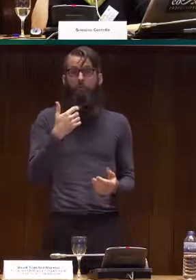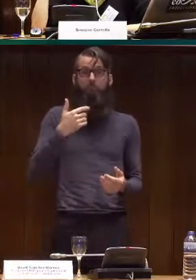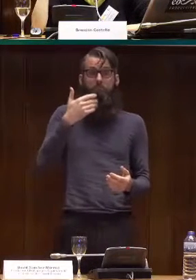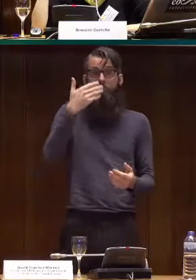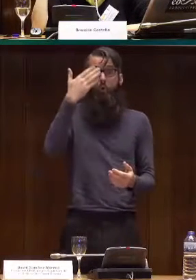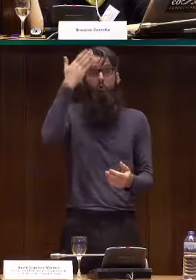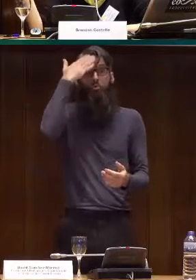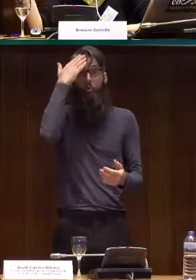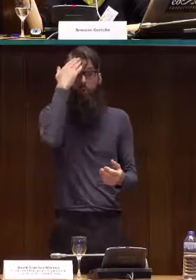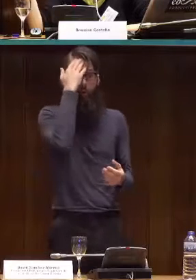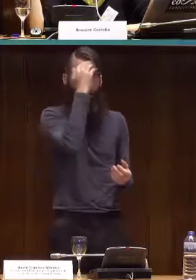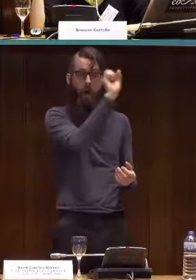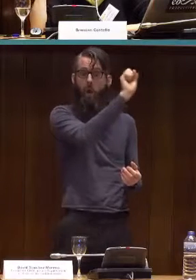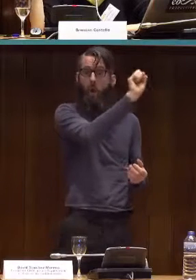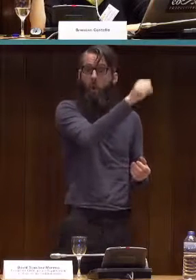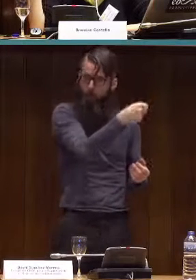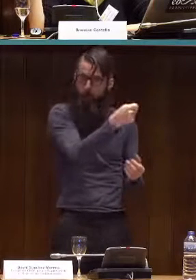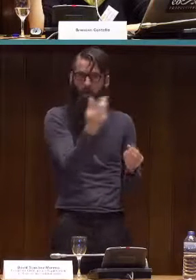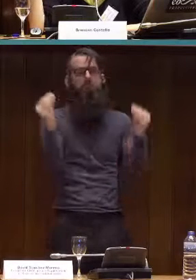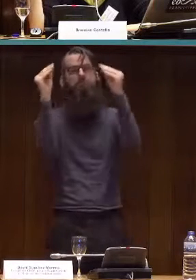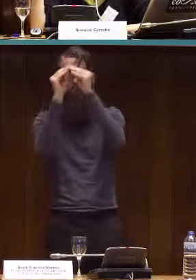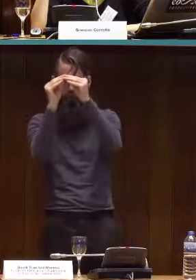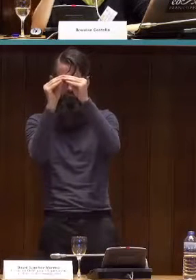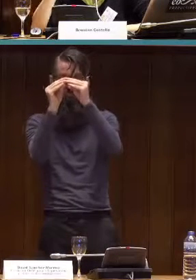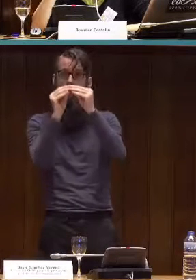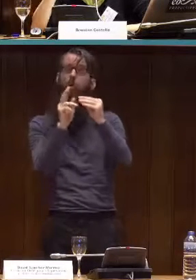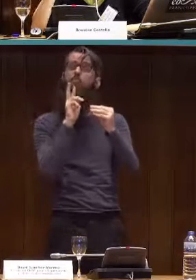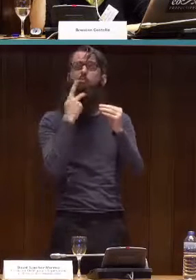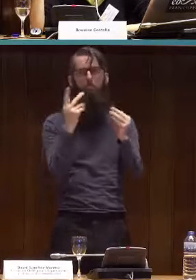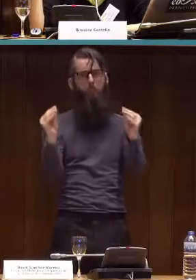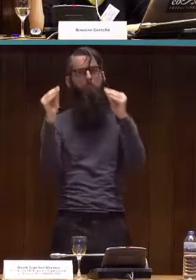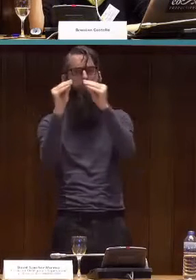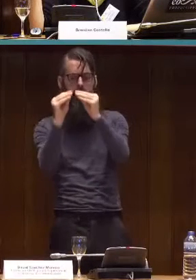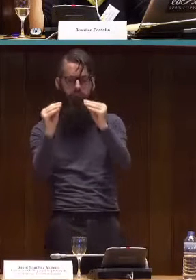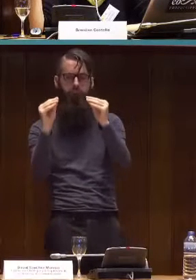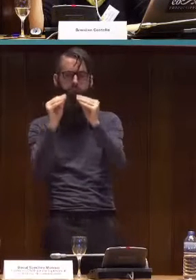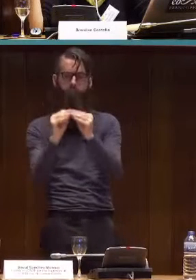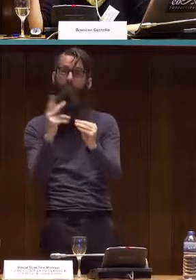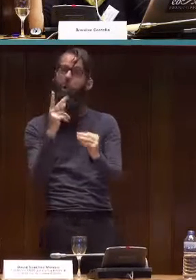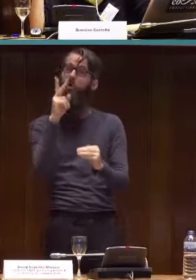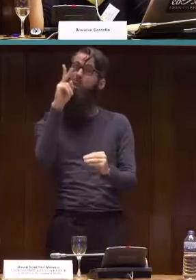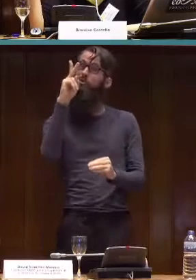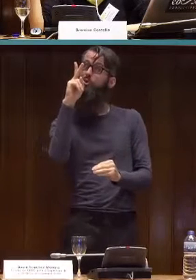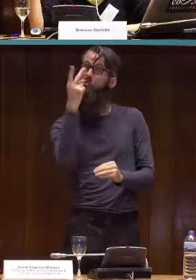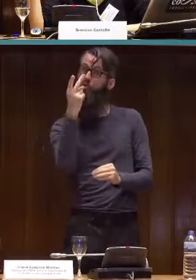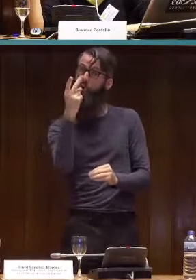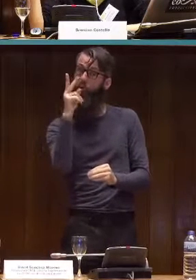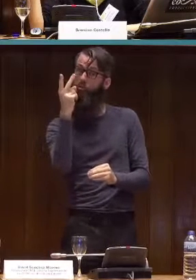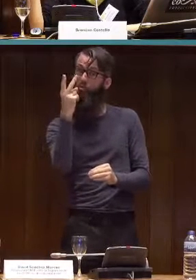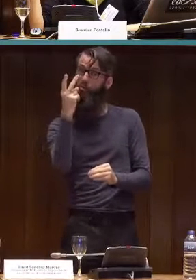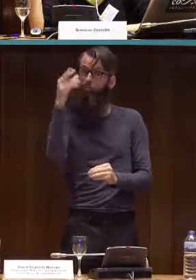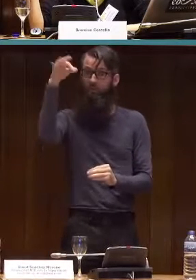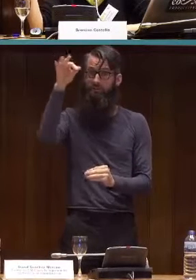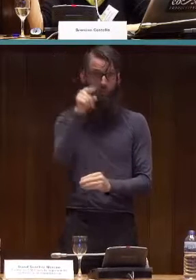signos. Pero hemos visto que el pronombre de segunda singular tú solo lo puede utilizar la LSE con interpretación